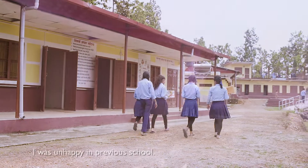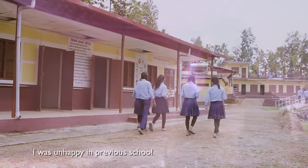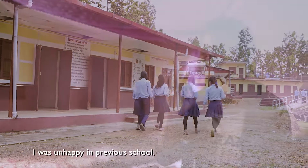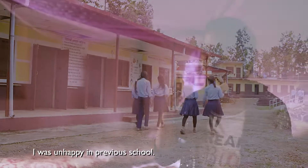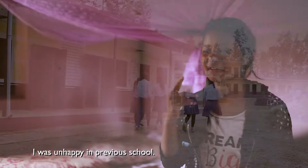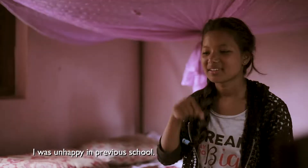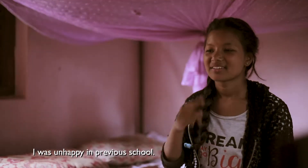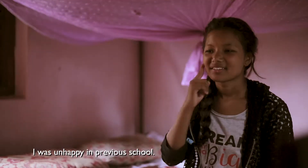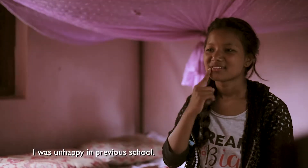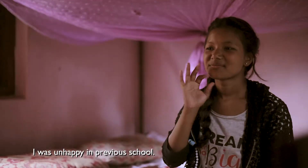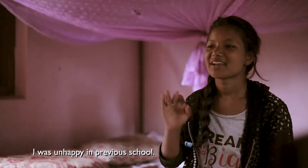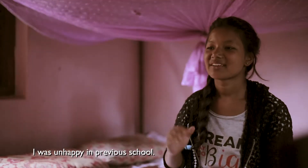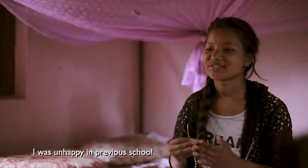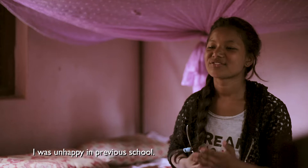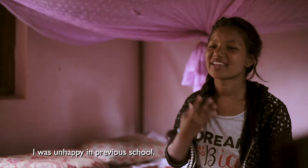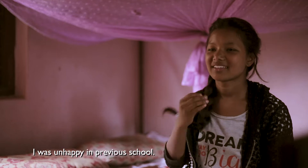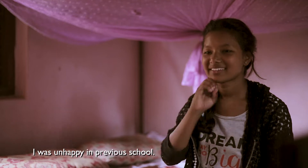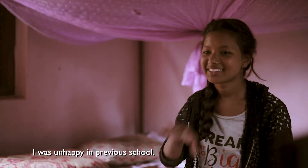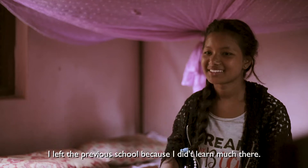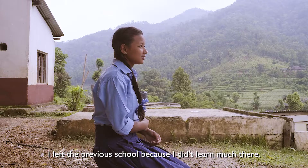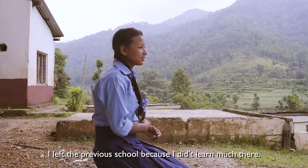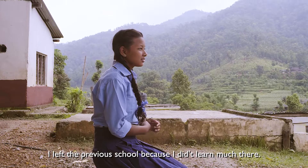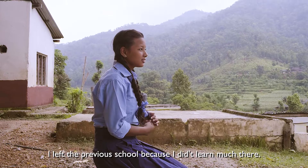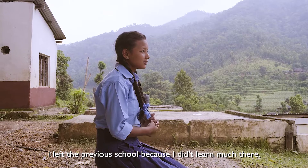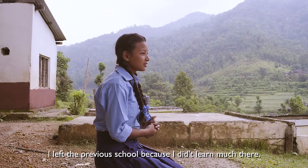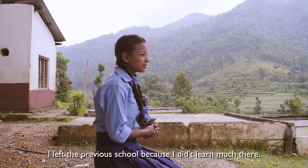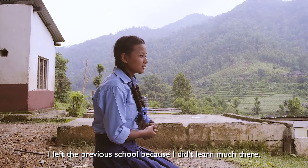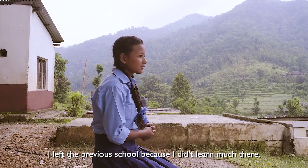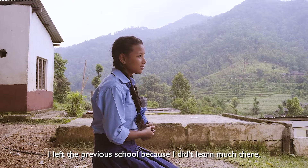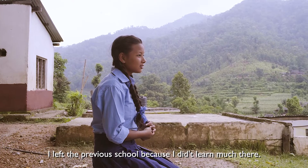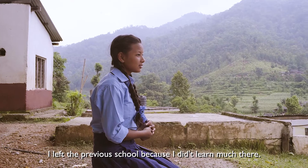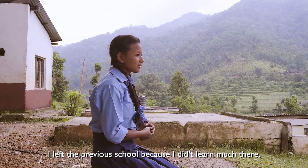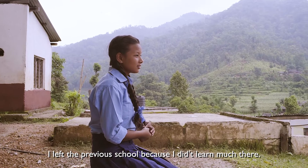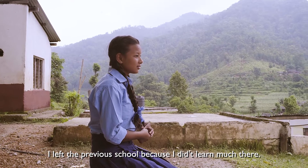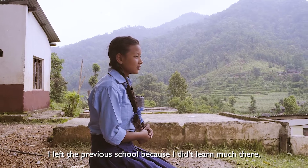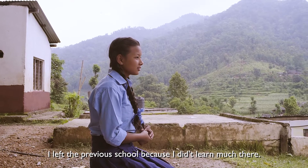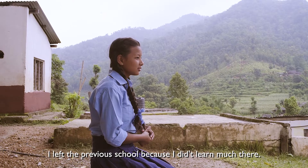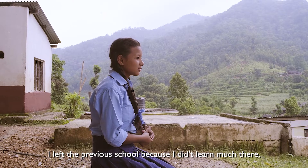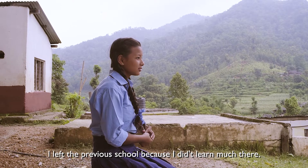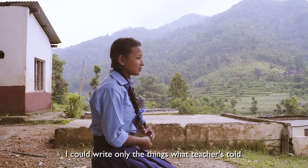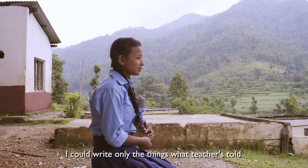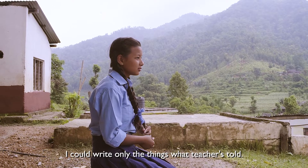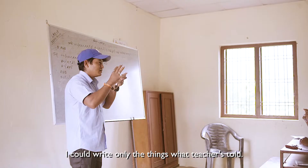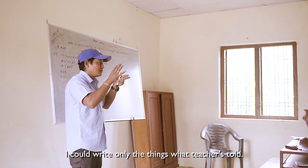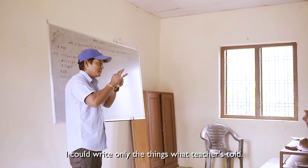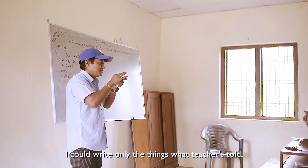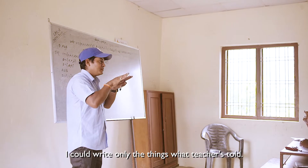म अर्को स्कुलमा पढ्दा चाहिँ एकदम दुखी थिएँ मैले पुरानो स्कुल छोड्नको कारण चाहिँ अब पढ्न पनि जानिएन जति कुरा टिचर्सहरूले